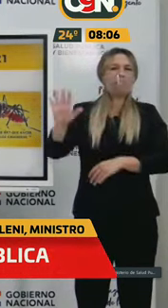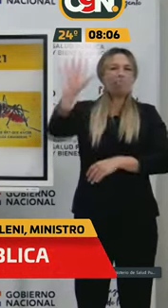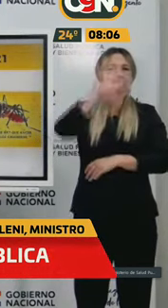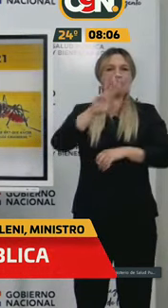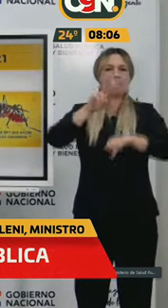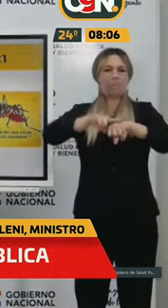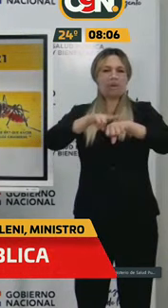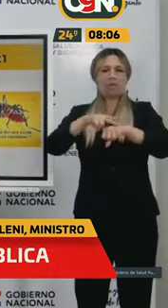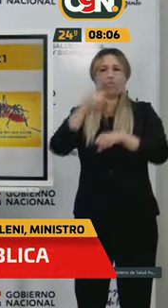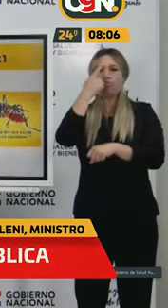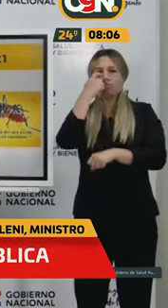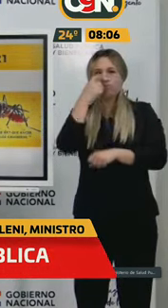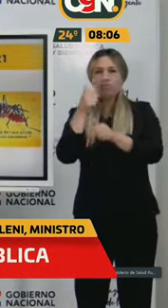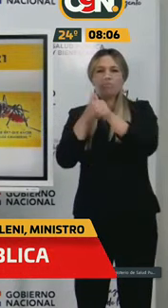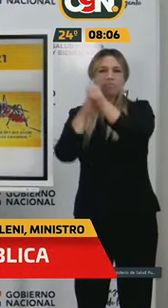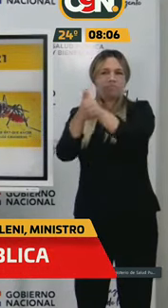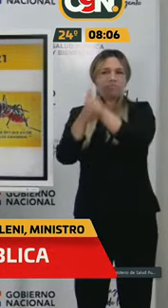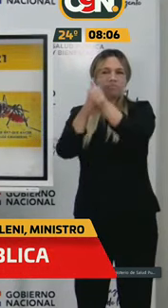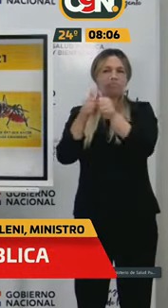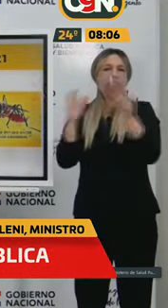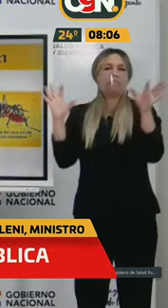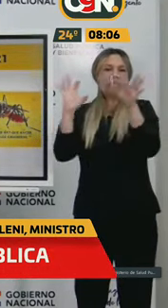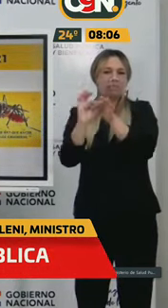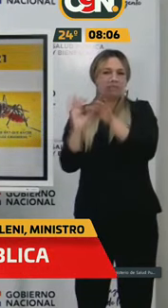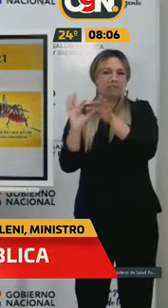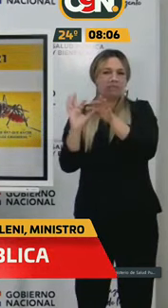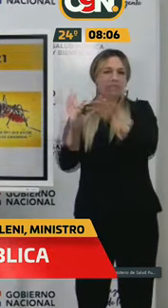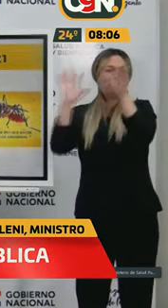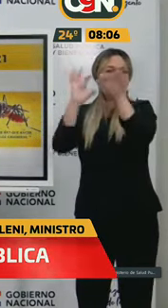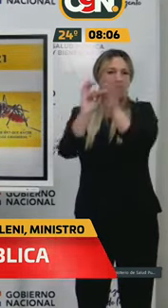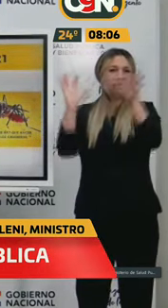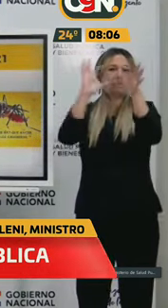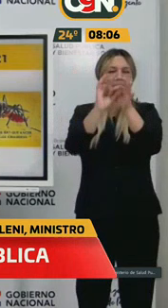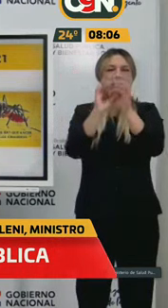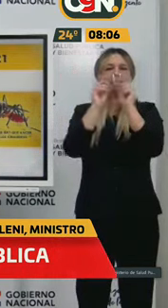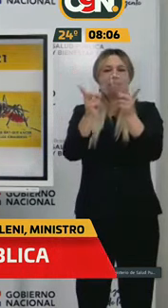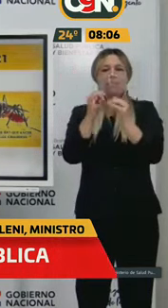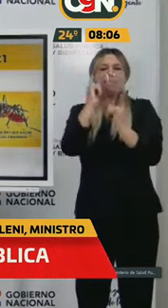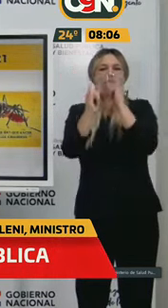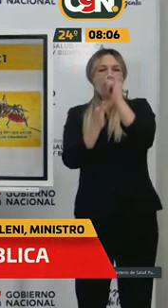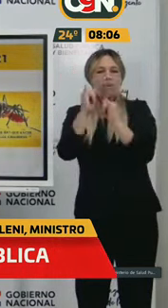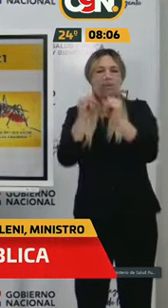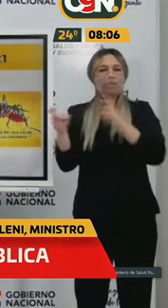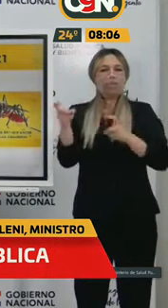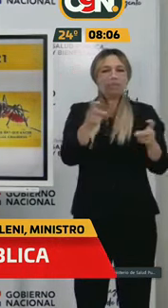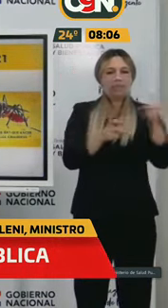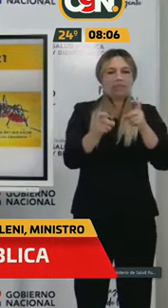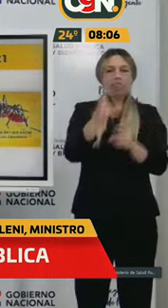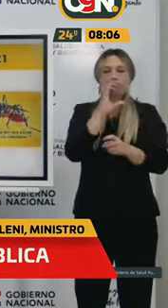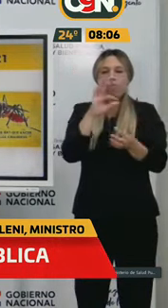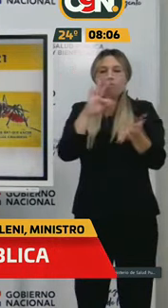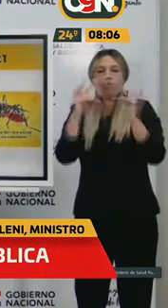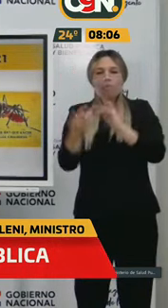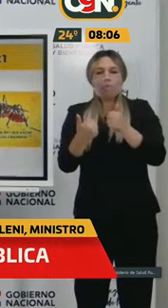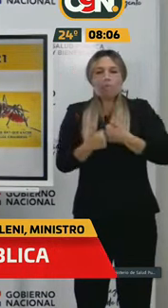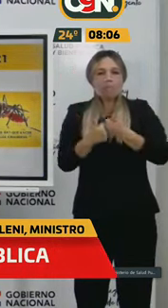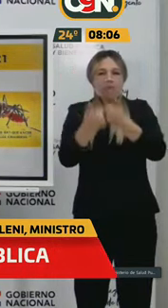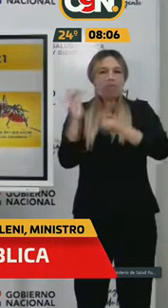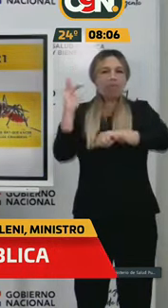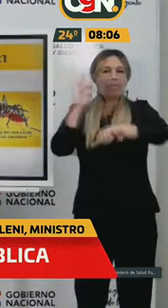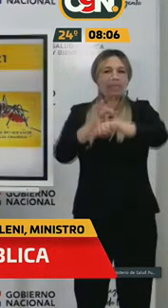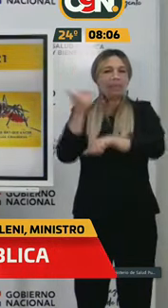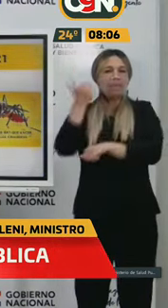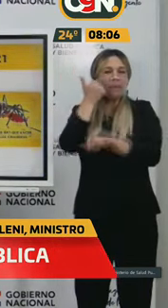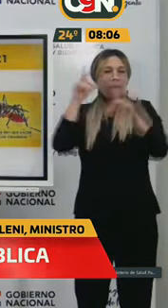gobernaciones, estableciendo alianzas, proveyendo información estratégica que nos permita realmente avanzar. Y queremos una vez